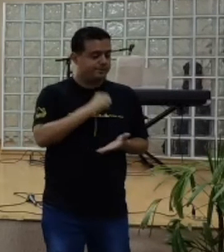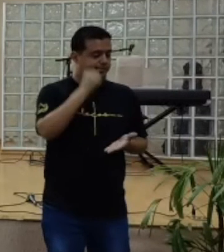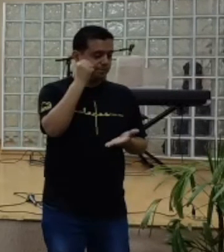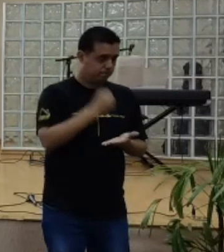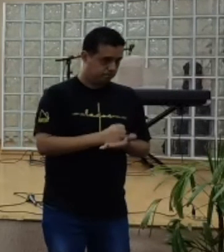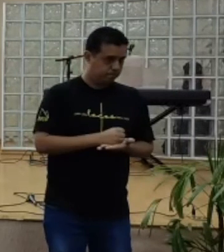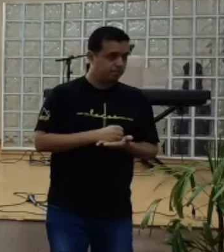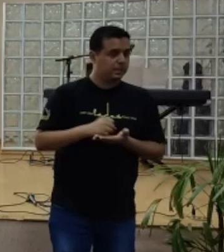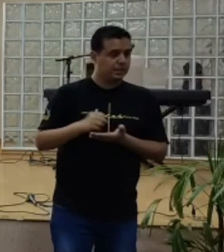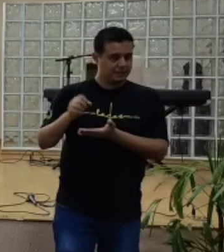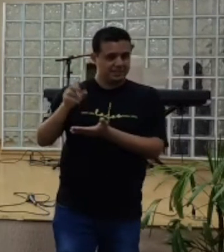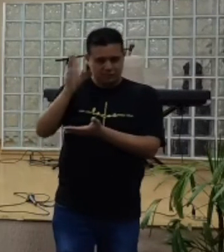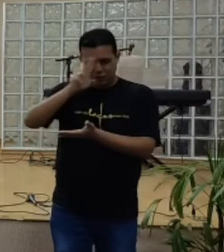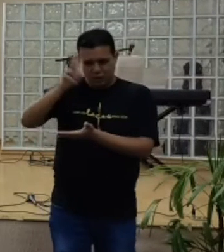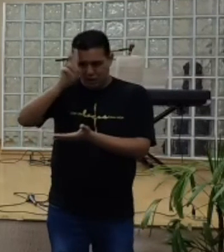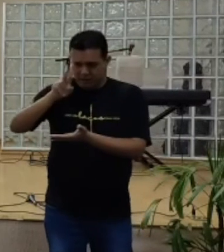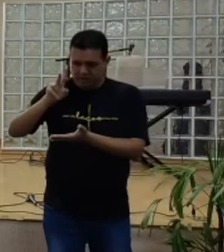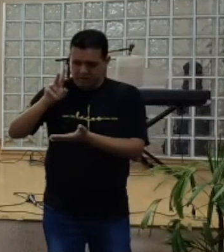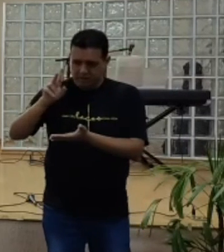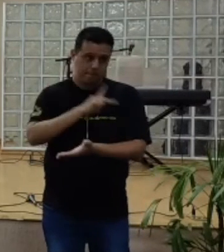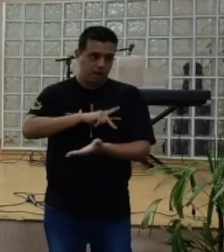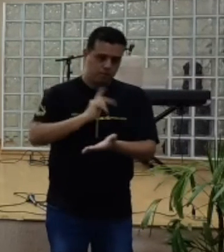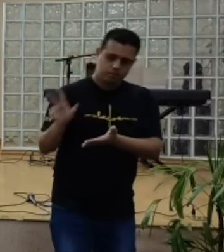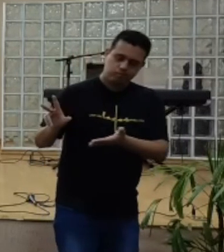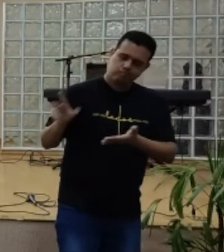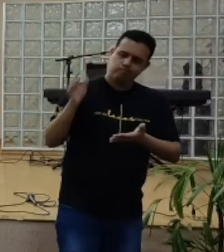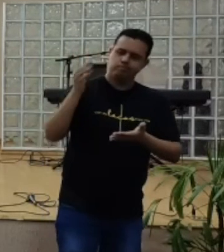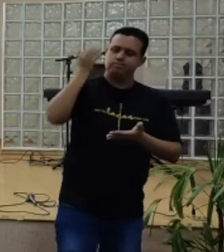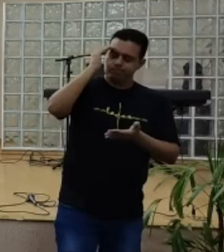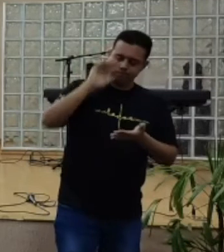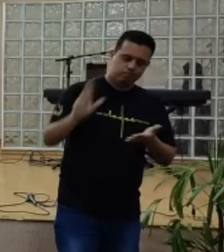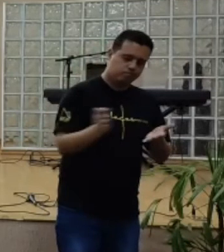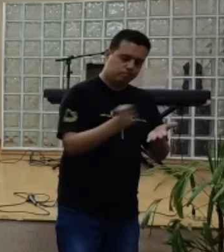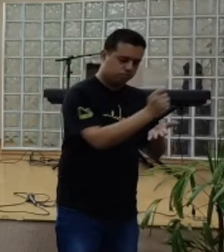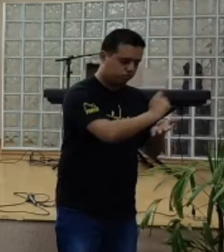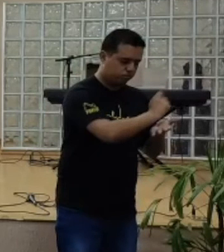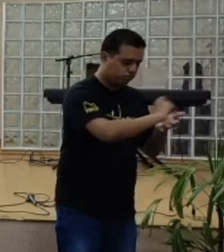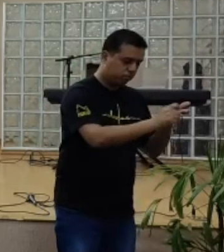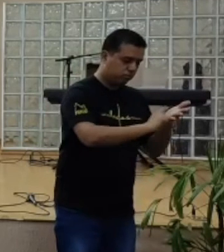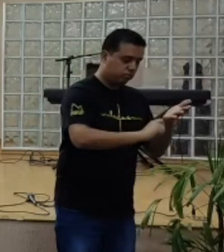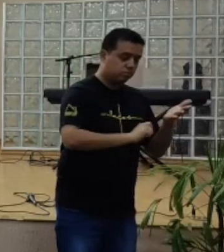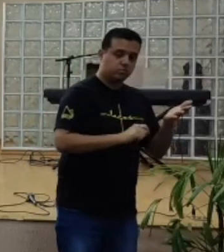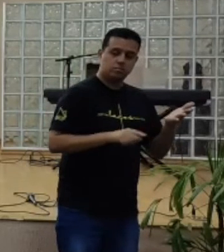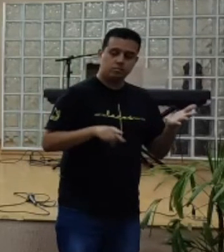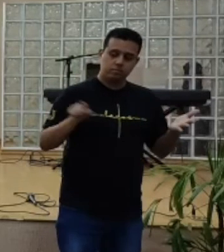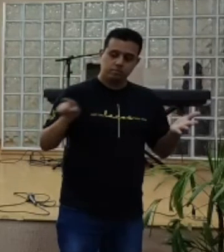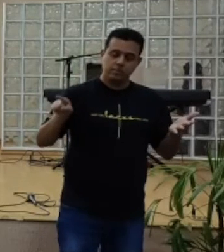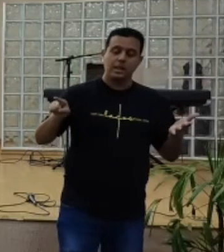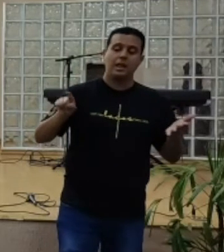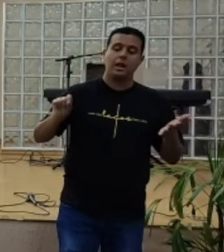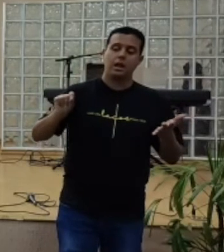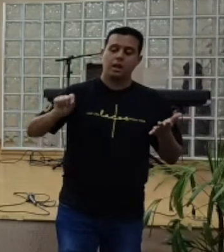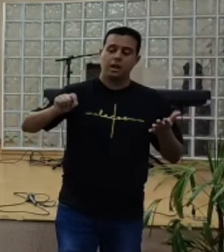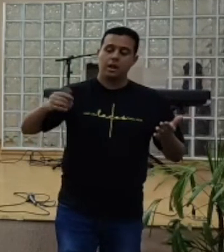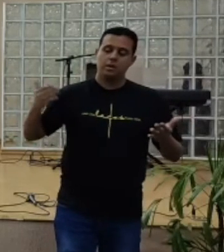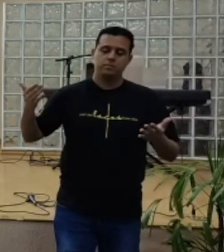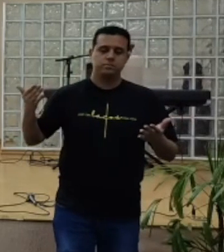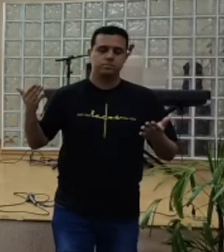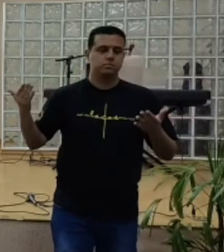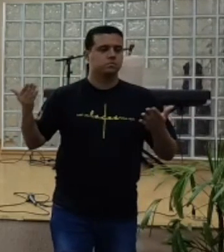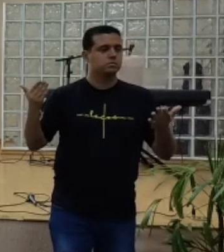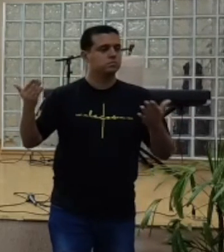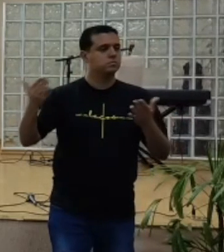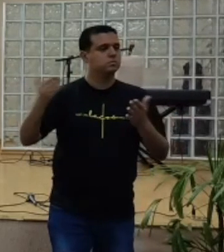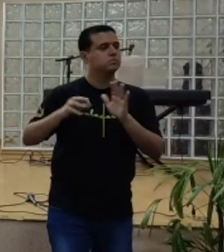seguinte, 24, estas coisas são alegorias. E aí a gente tem um monte